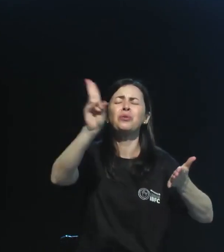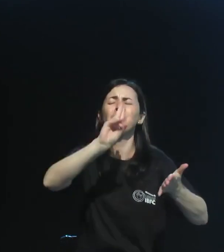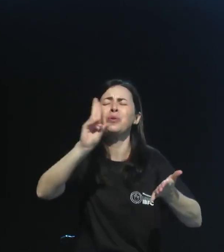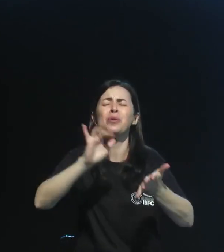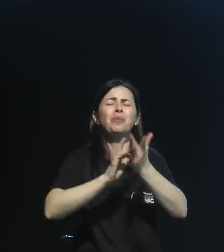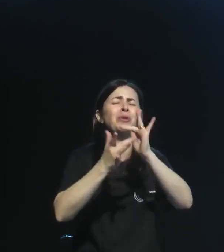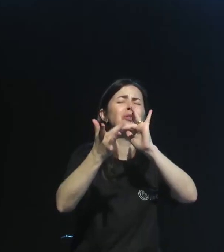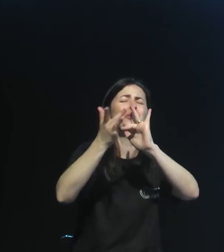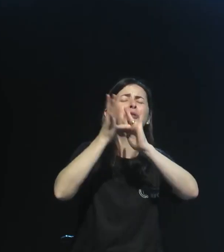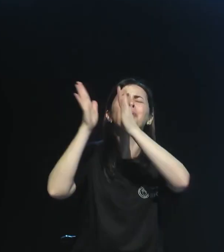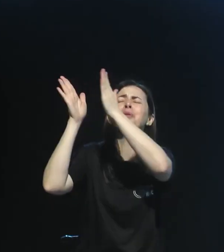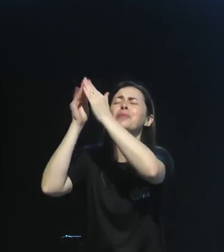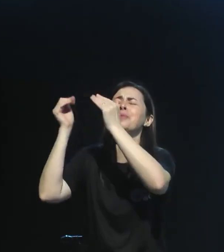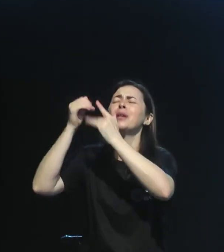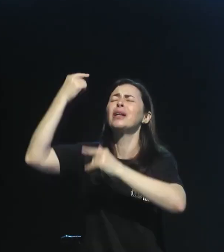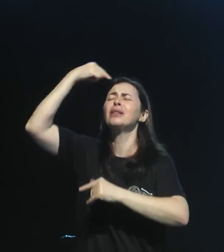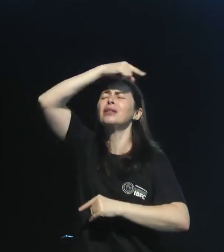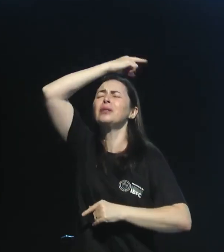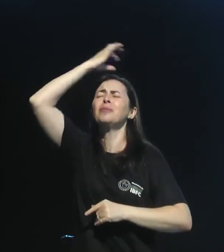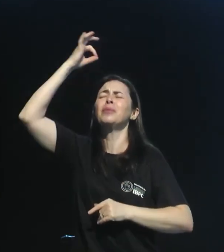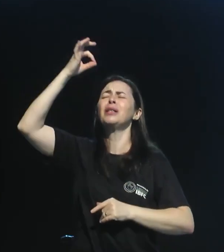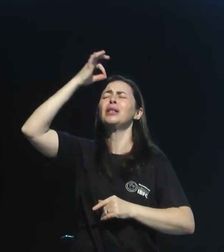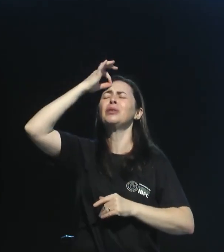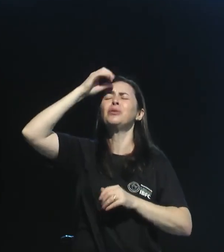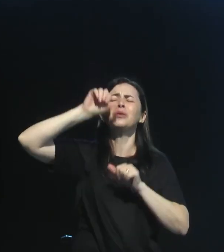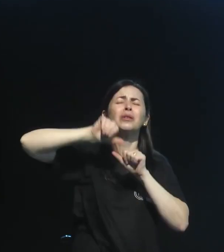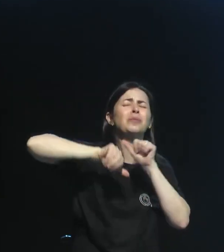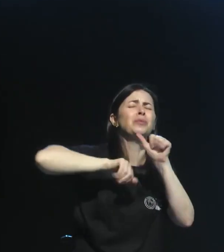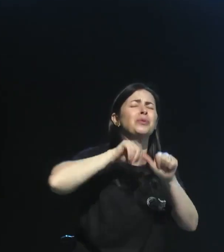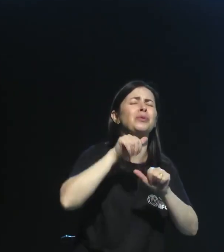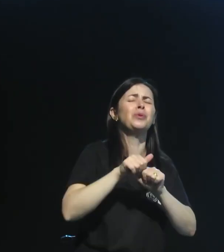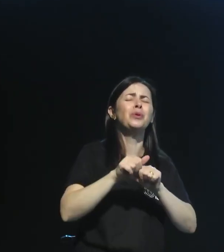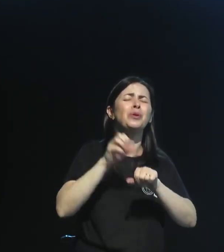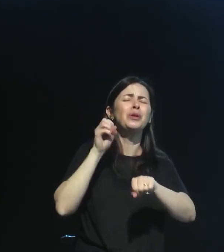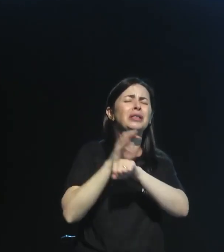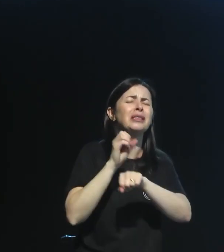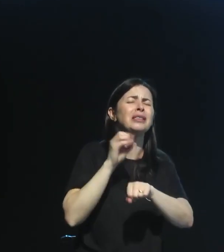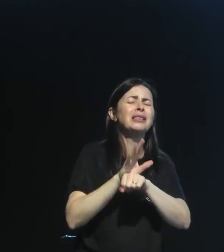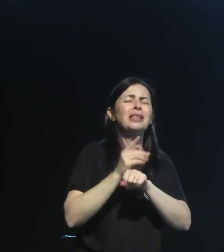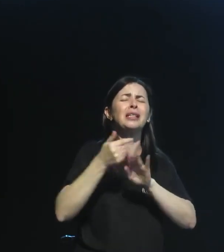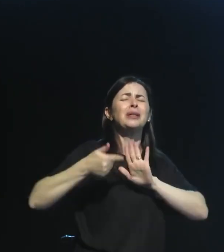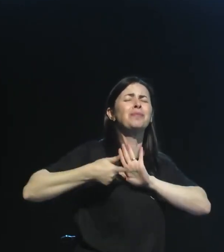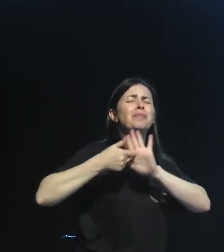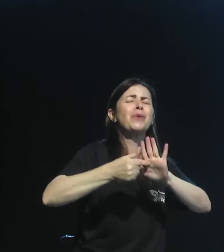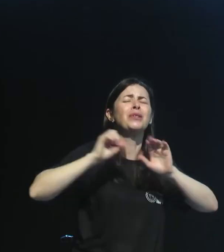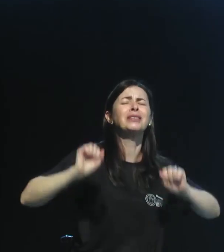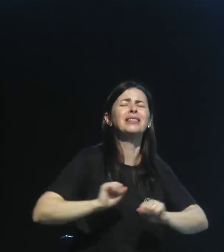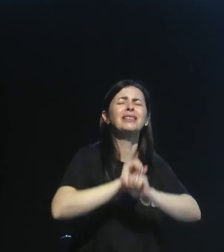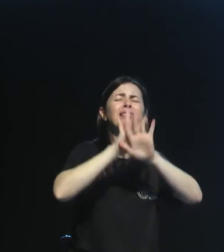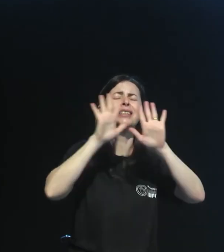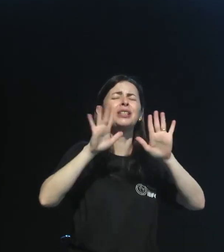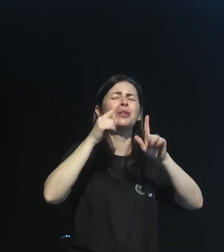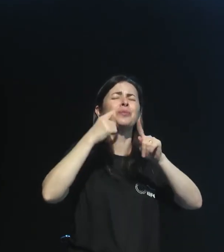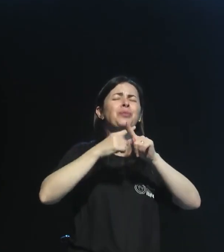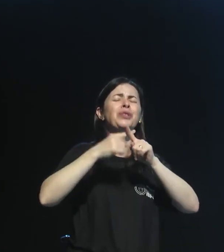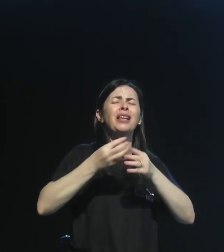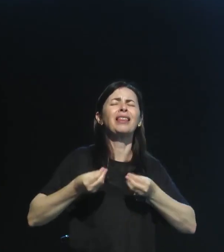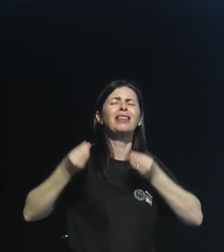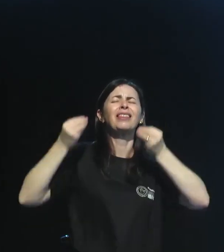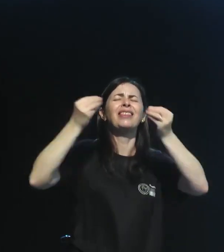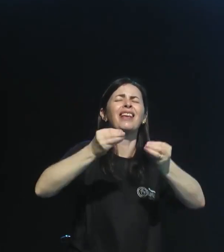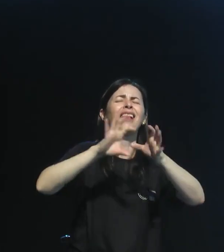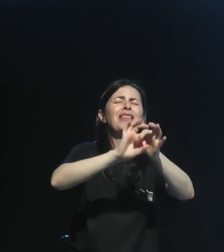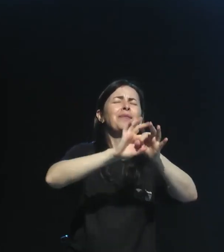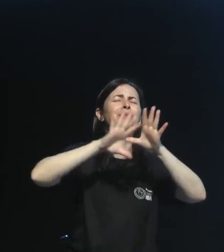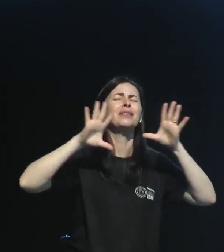Espírito Santo de Deus convença. Que o Espírito Santo de Deus agora mostre, esclareça, traga agora libertação,